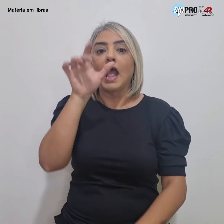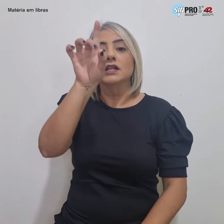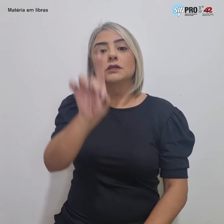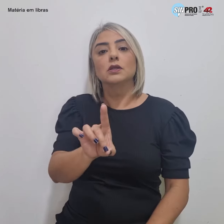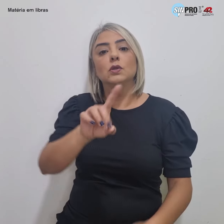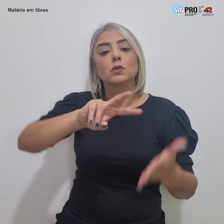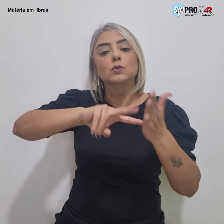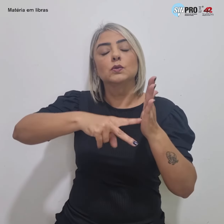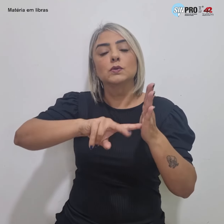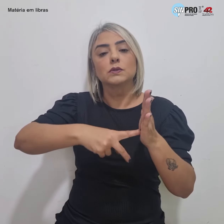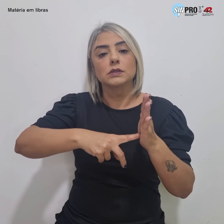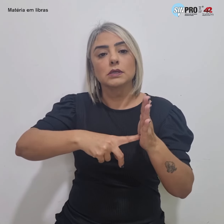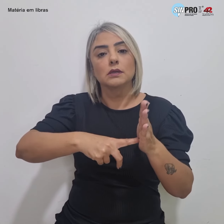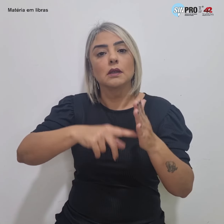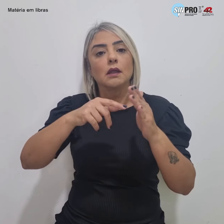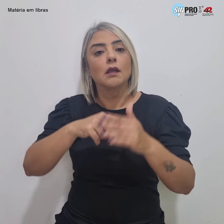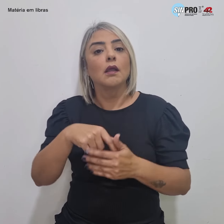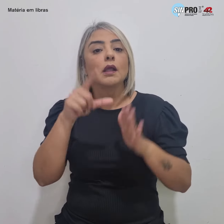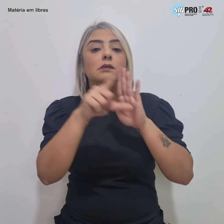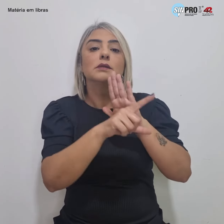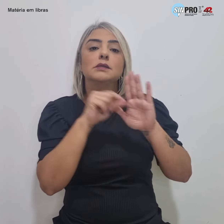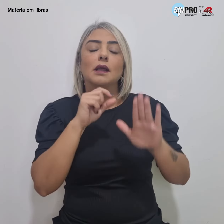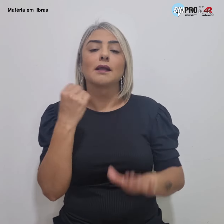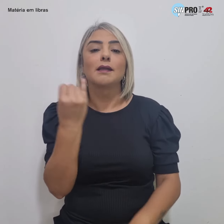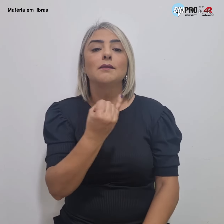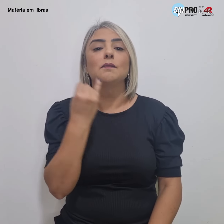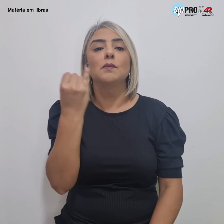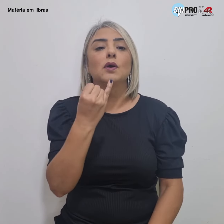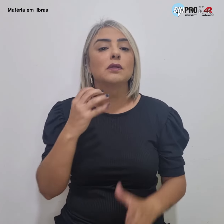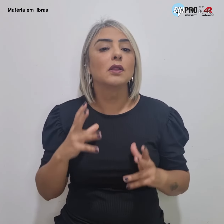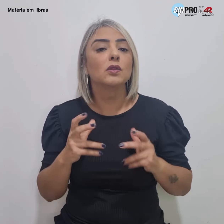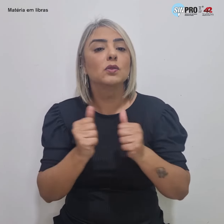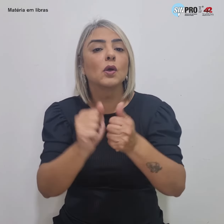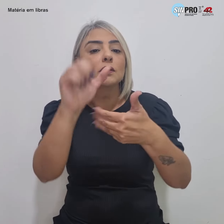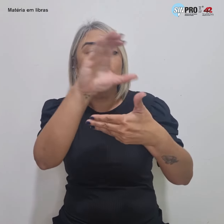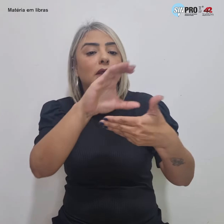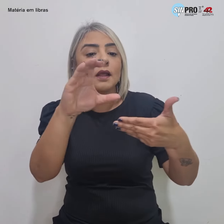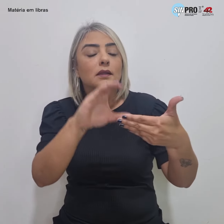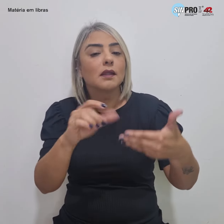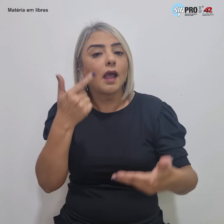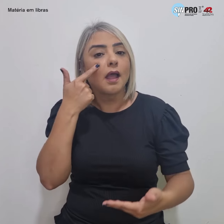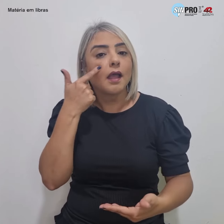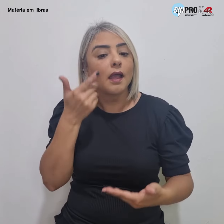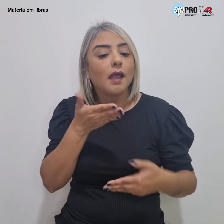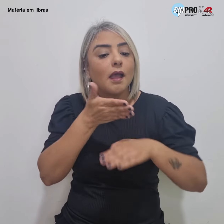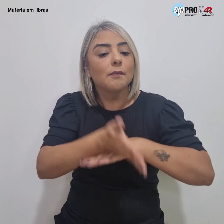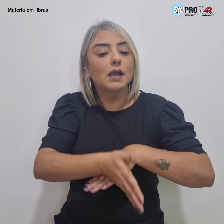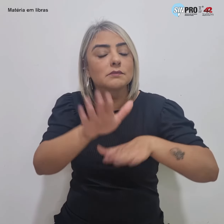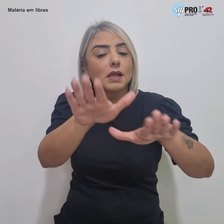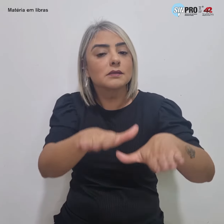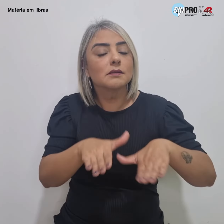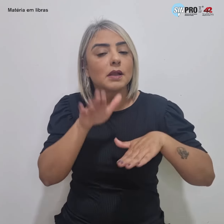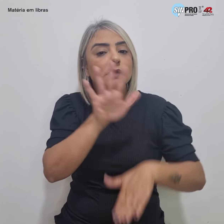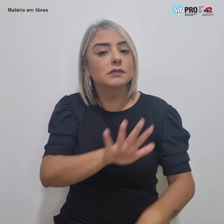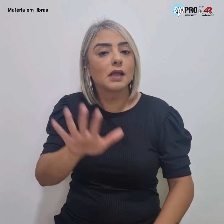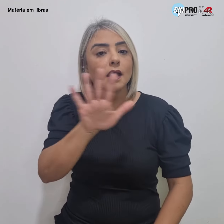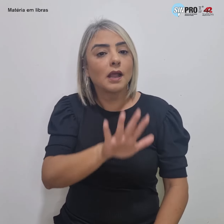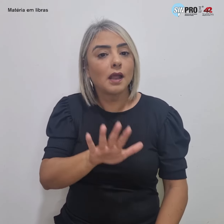colegiada do Sinpro destaca a importância de toda a categoria comparecer à assembleia geral da próxima